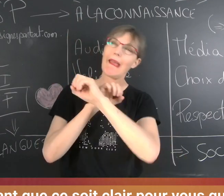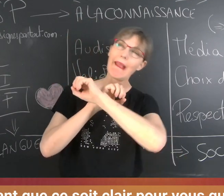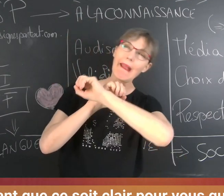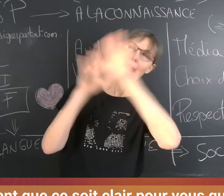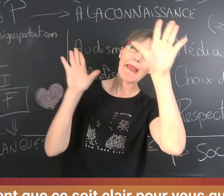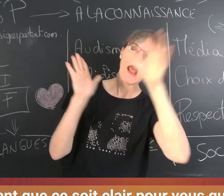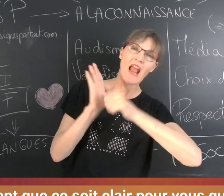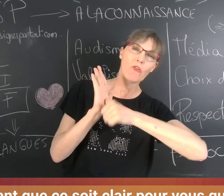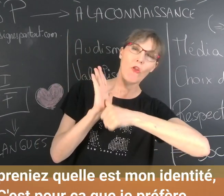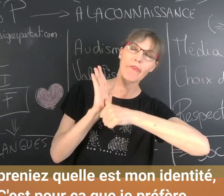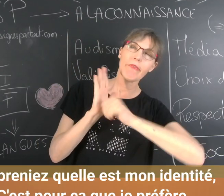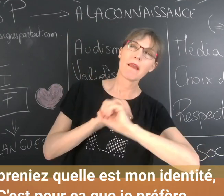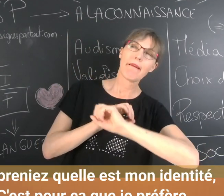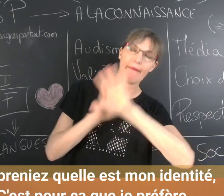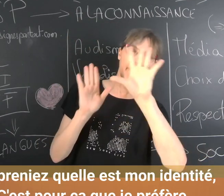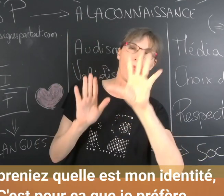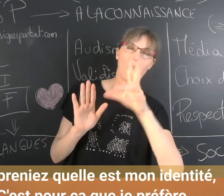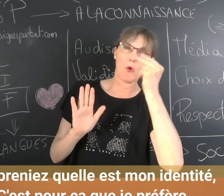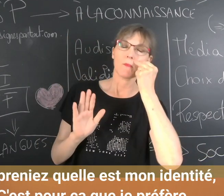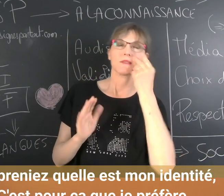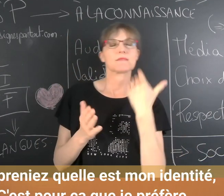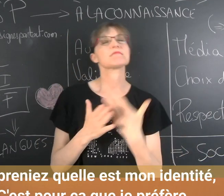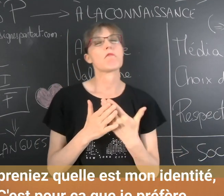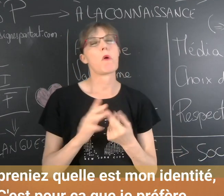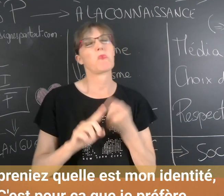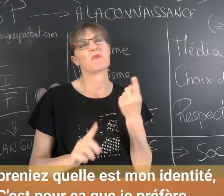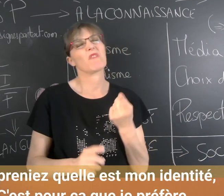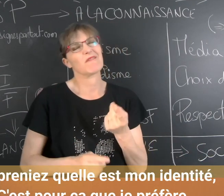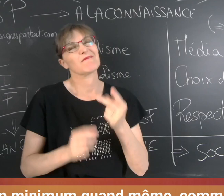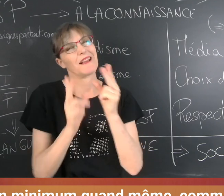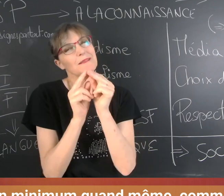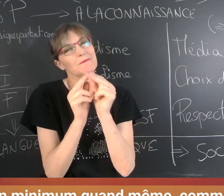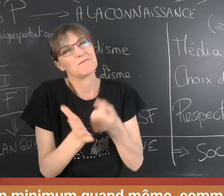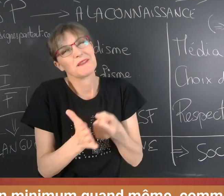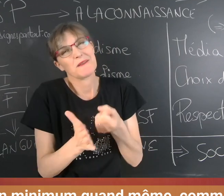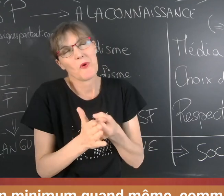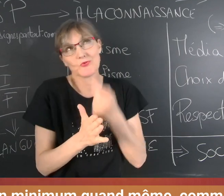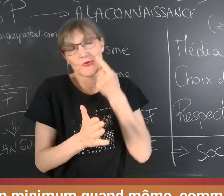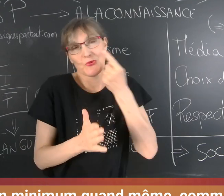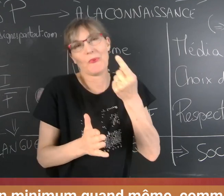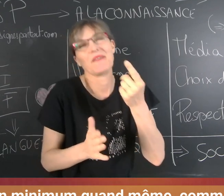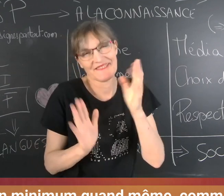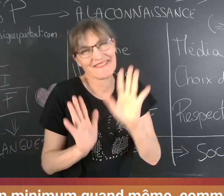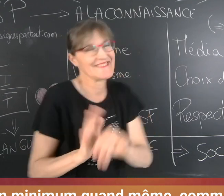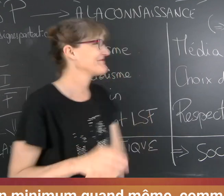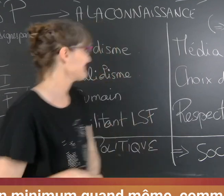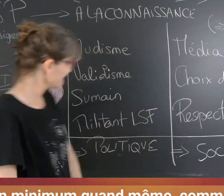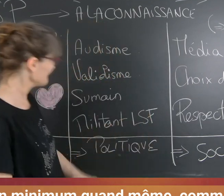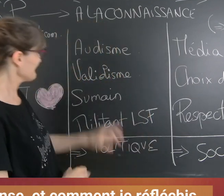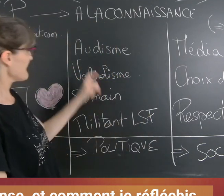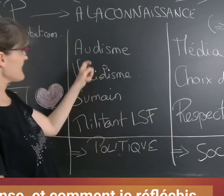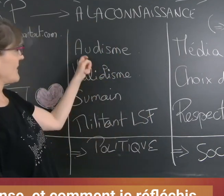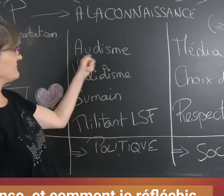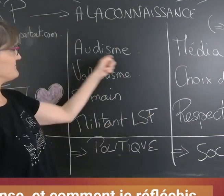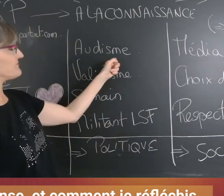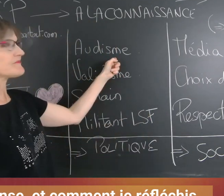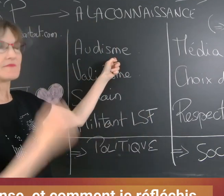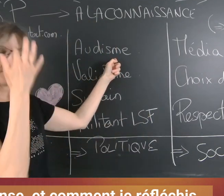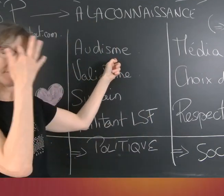Alors, c'est important que ça soit clair pour vous, que vous compreniez quelle est mon identité. Donc, c'est pour ça que je préfère expliquer un minimum quand même comment je